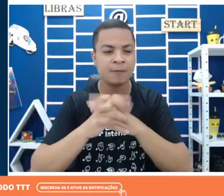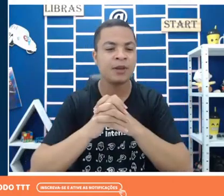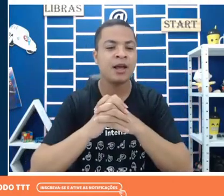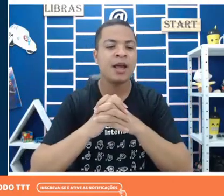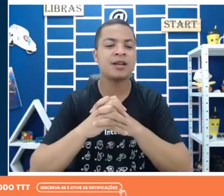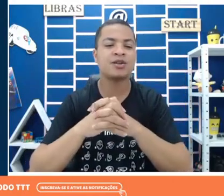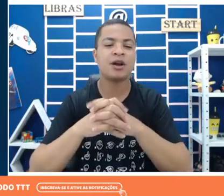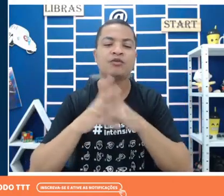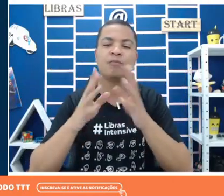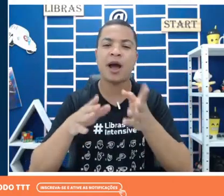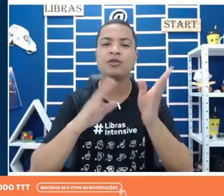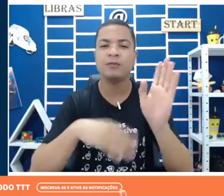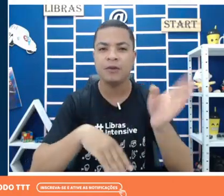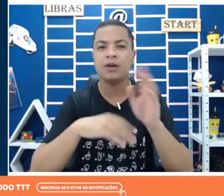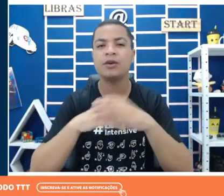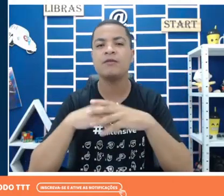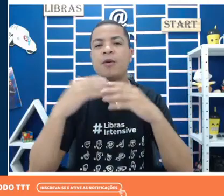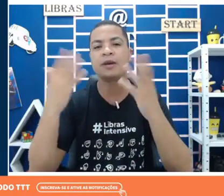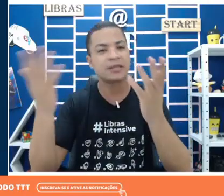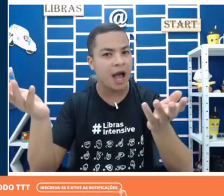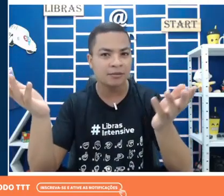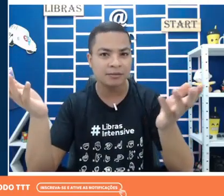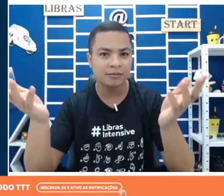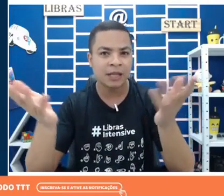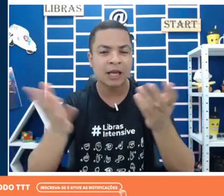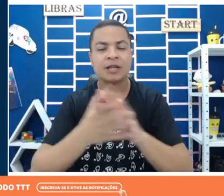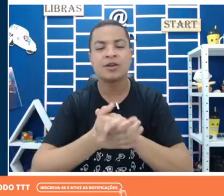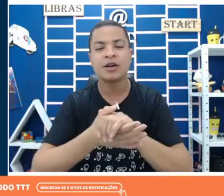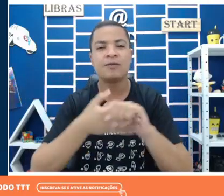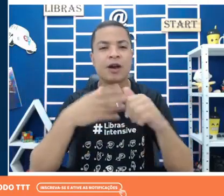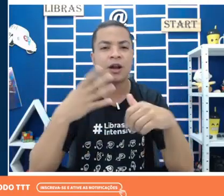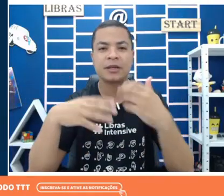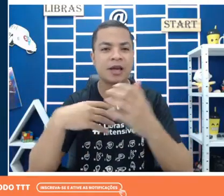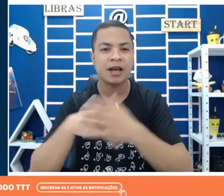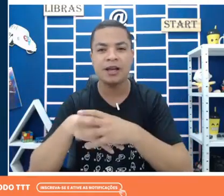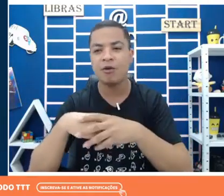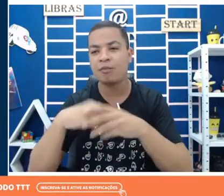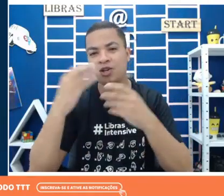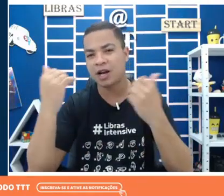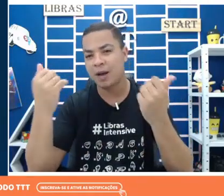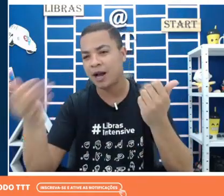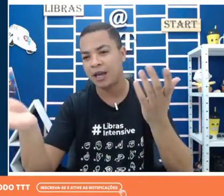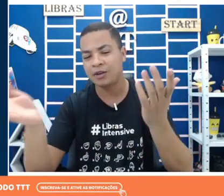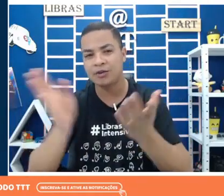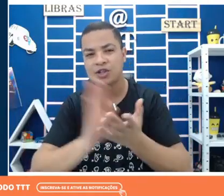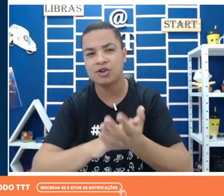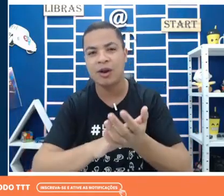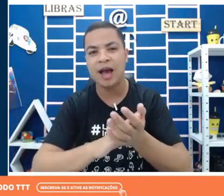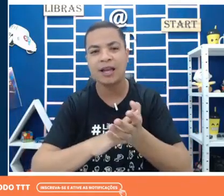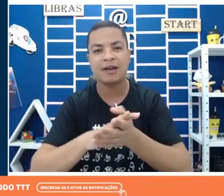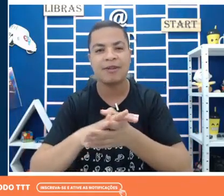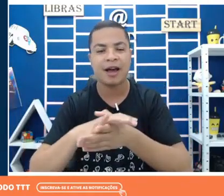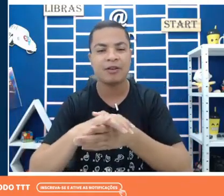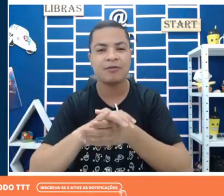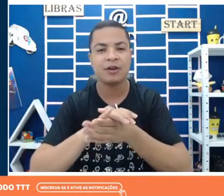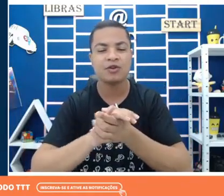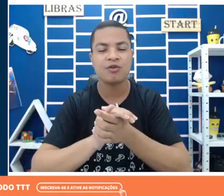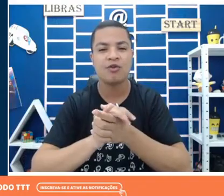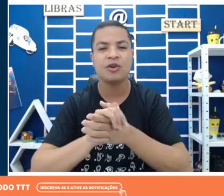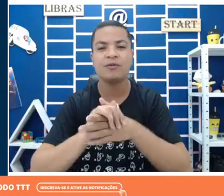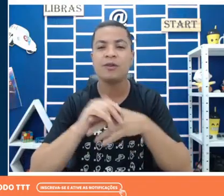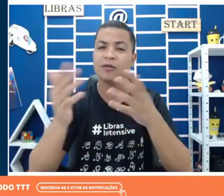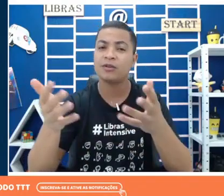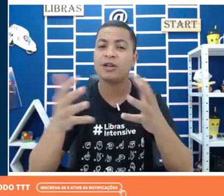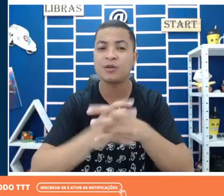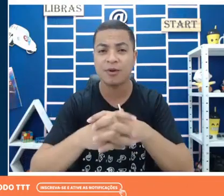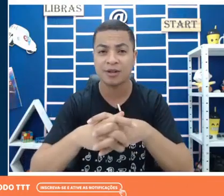já entendeu. É a história de um pai e de um filho que vão pescar. Só que no final da pescaria, o peixe acaba caindo do anzol lá, da vara que o filho